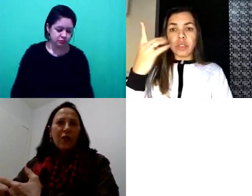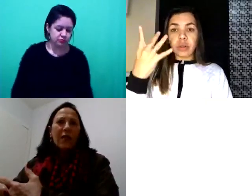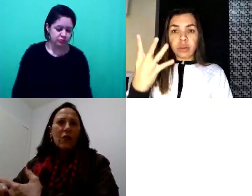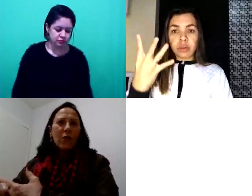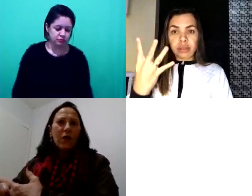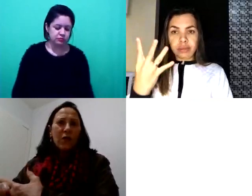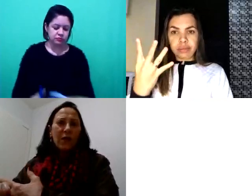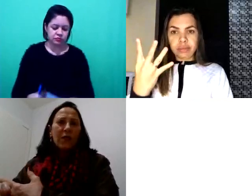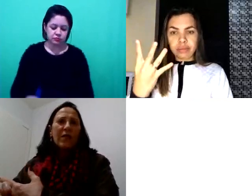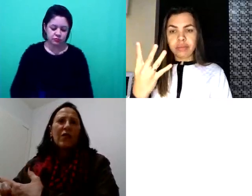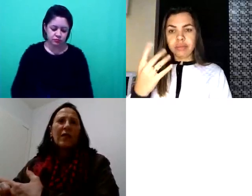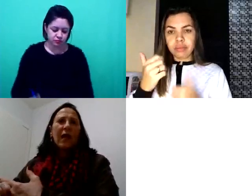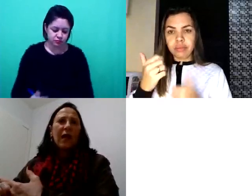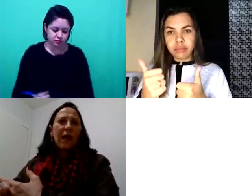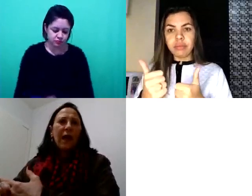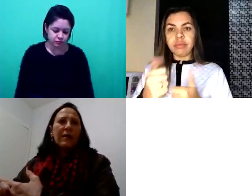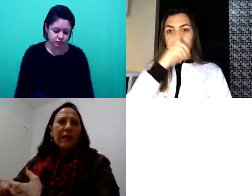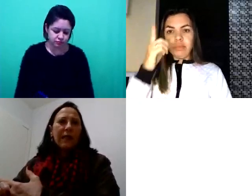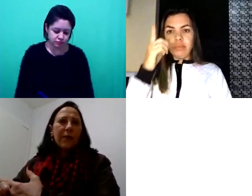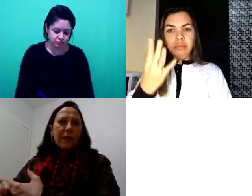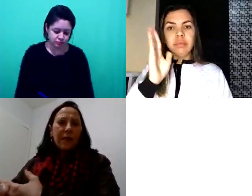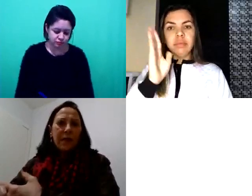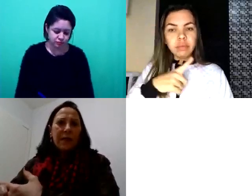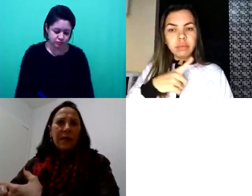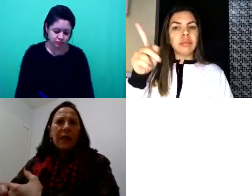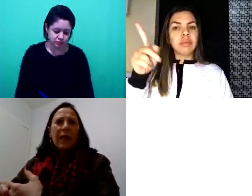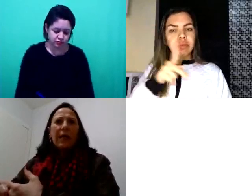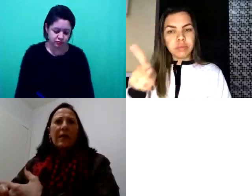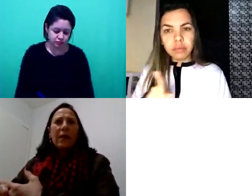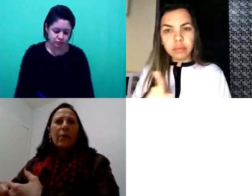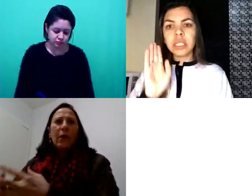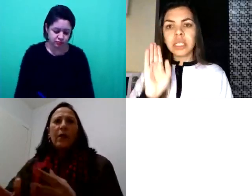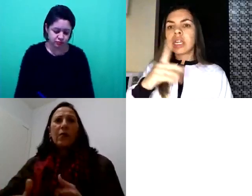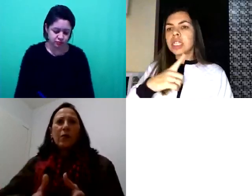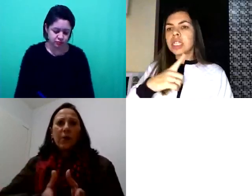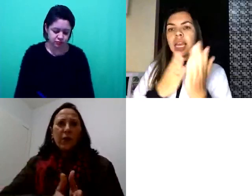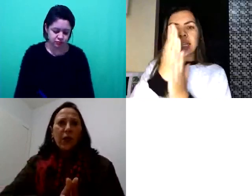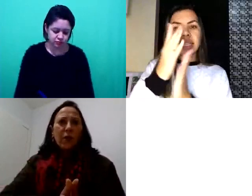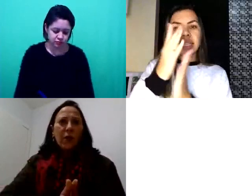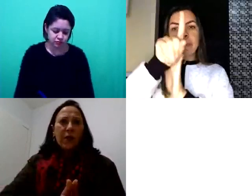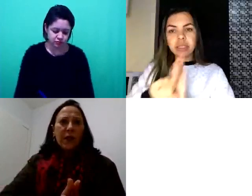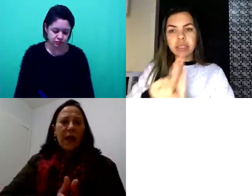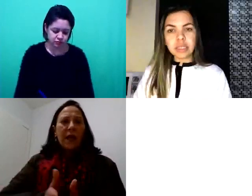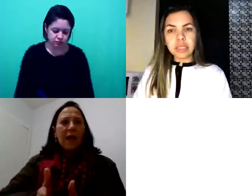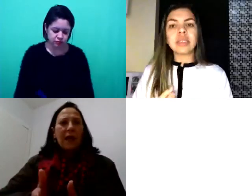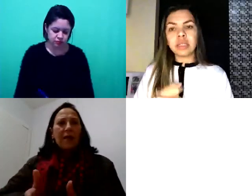você já tem os professores, você já tem as linhas de pesquisa. Então, por isso que eu estou pedindo, Lucinéia,